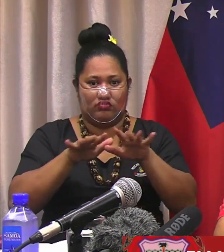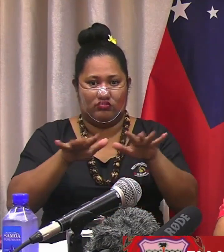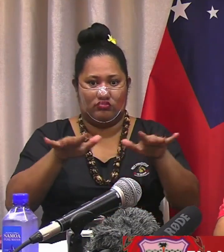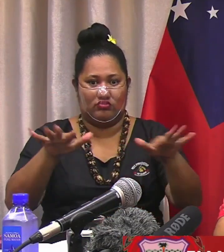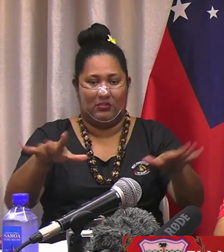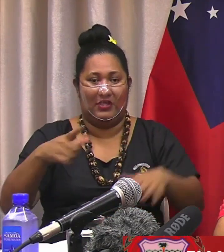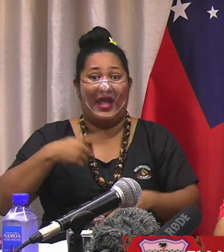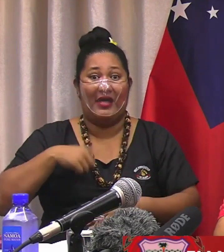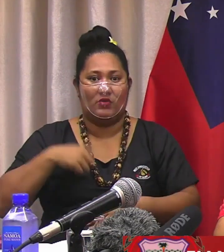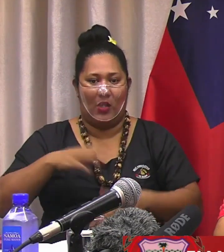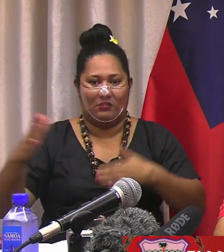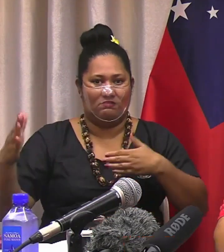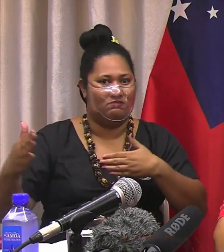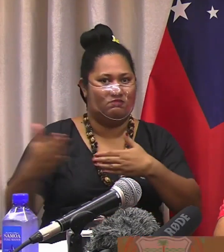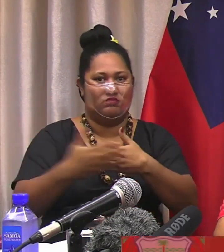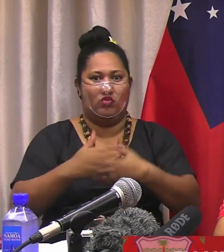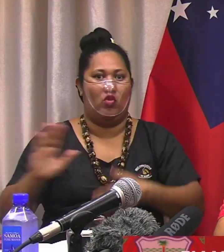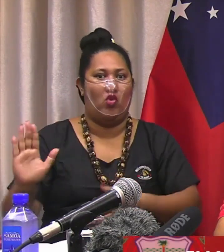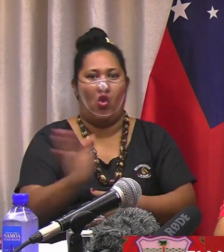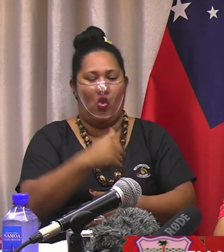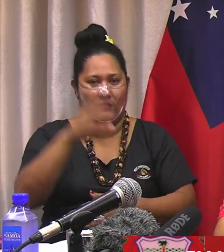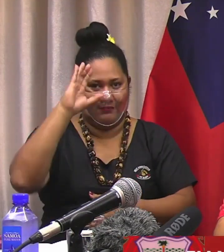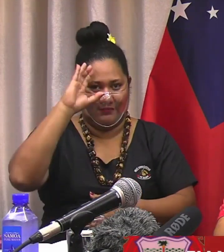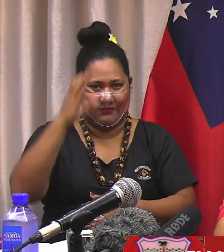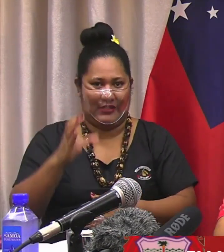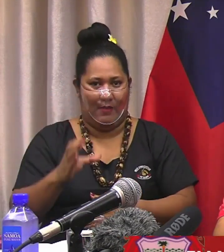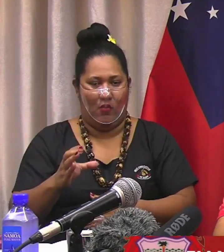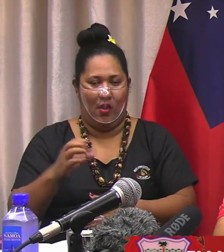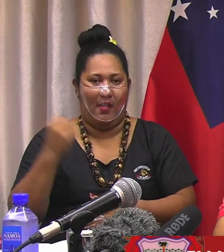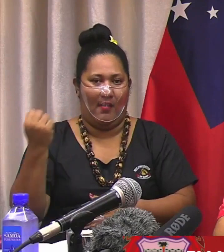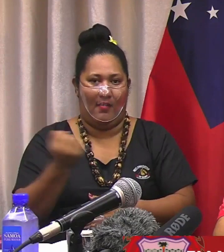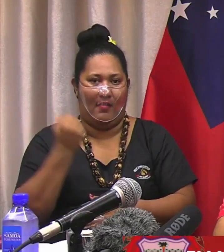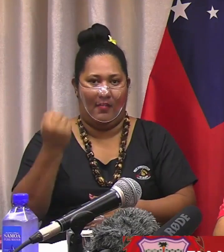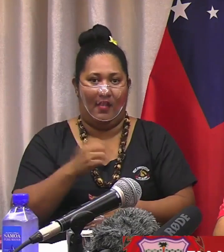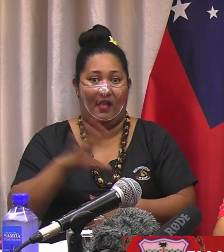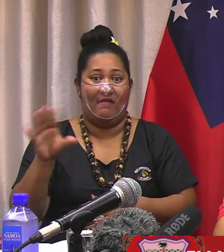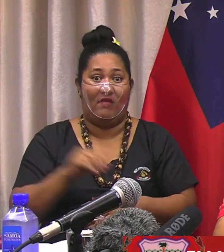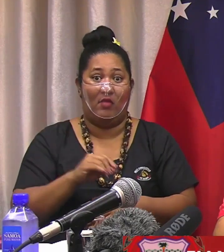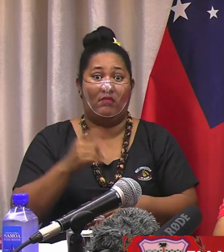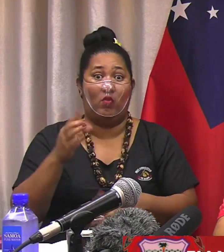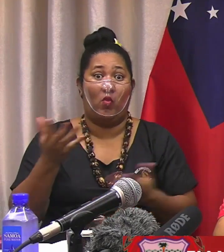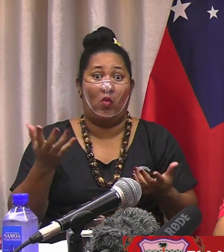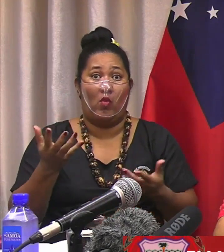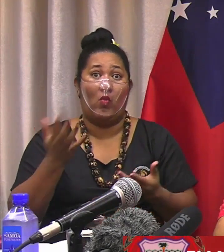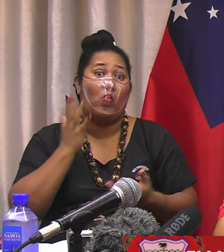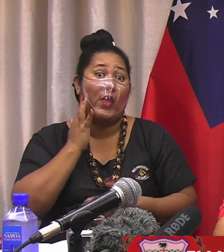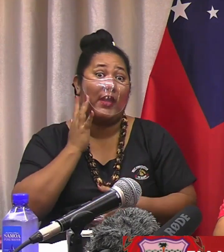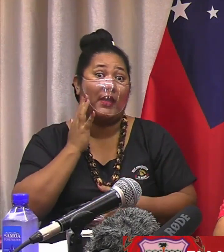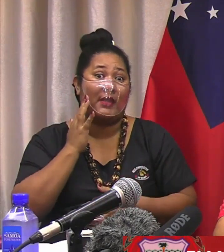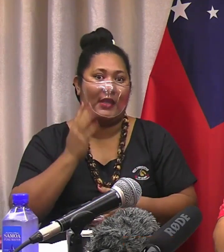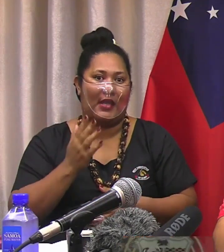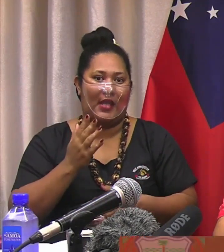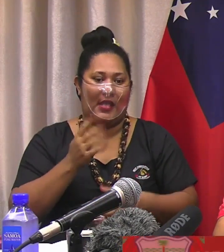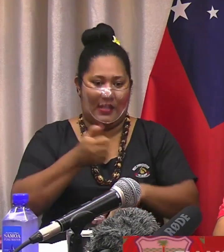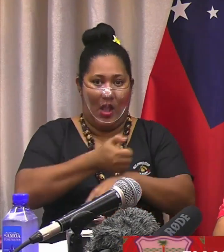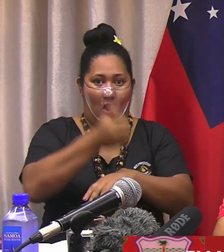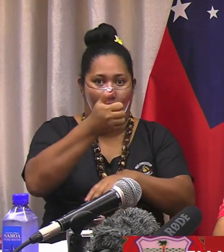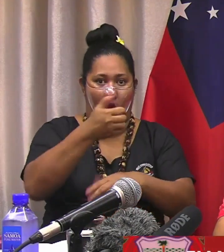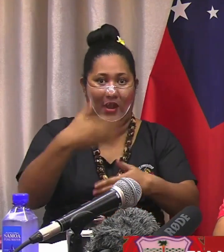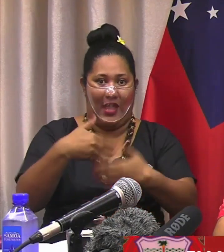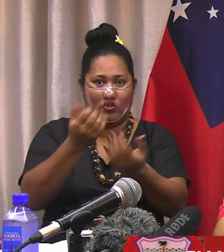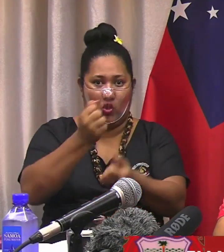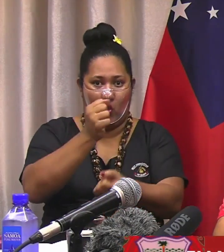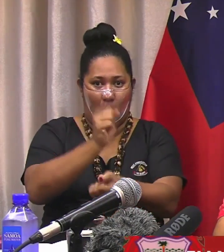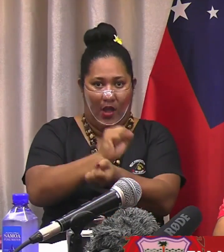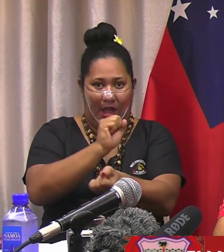o na tapunia atoa si o tatou tunu. Ma ile tau le ono ile fiafi o le stona inei. Se ia o